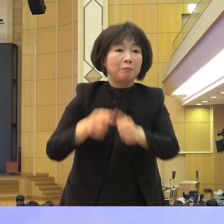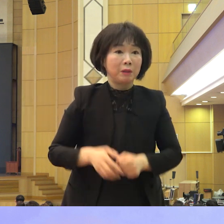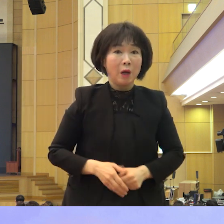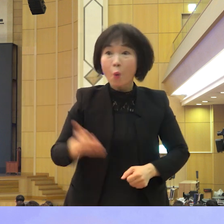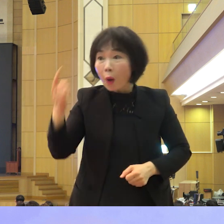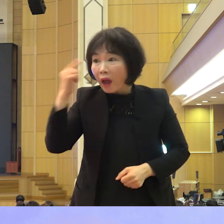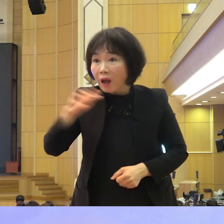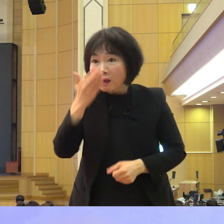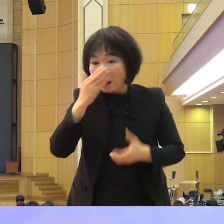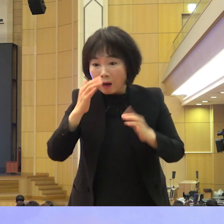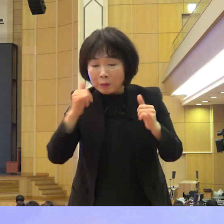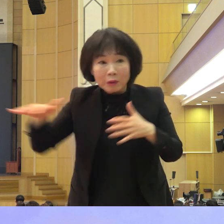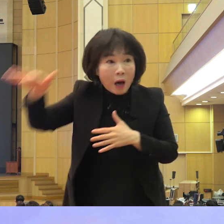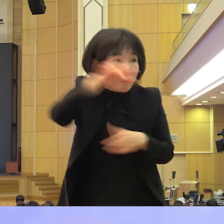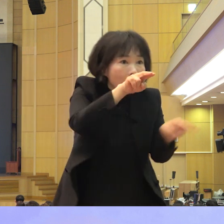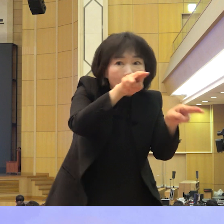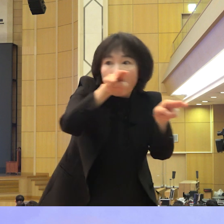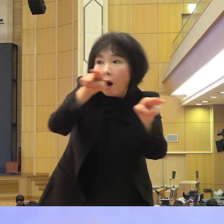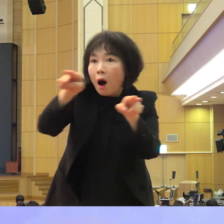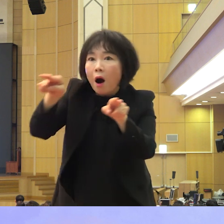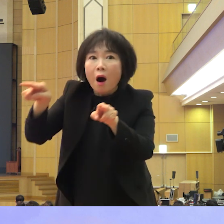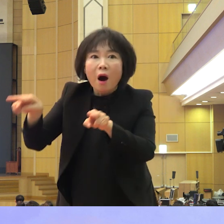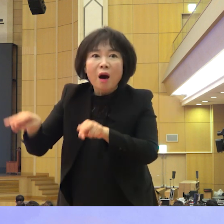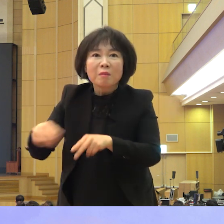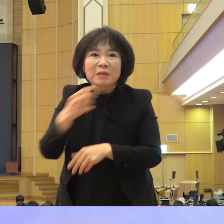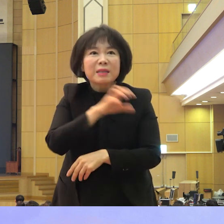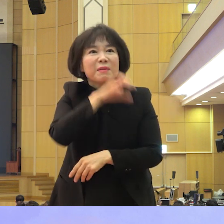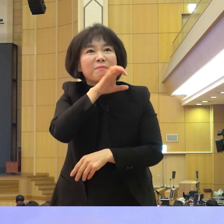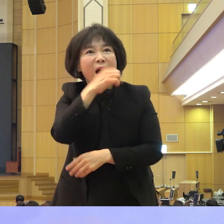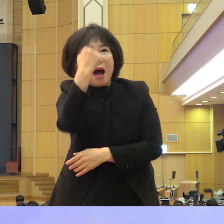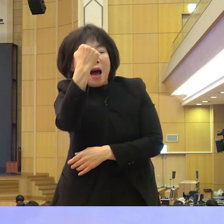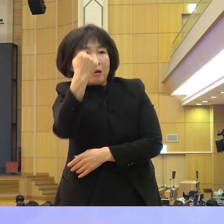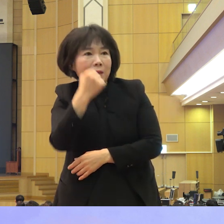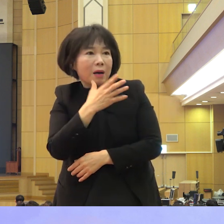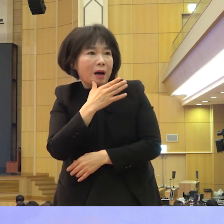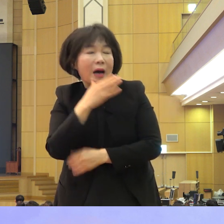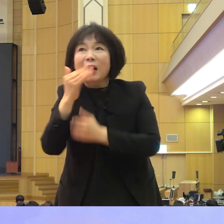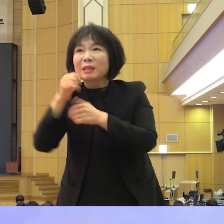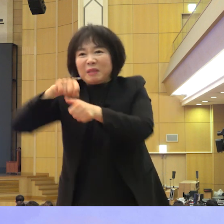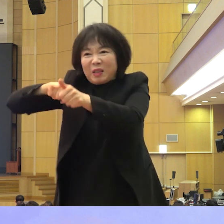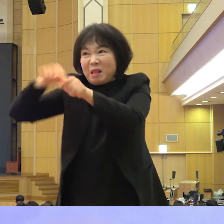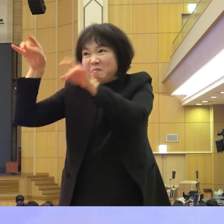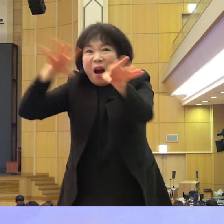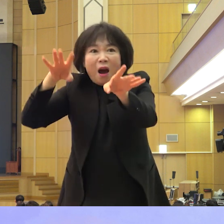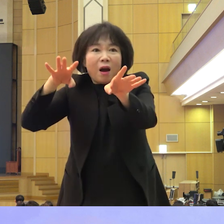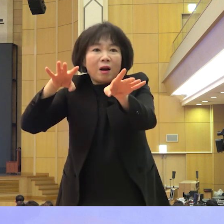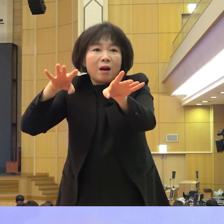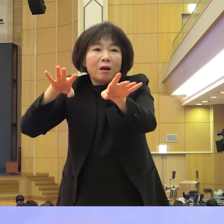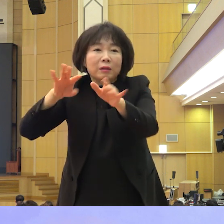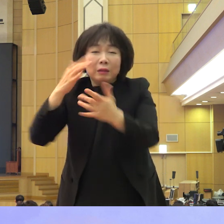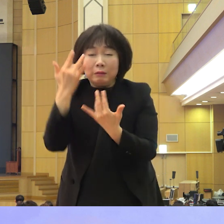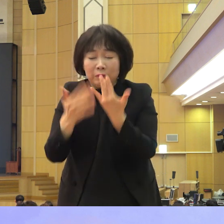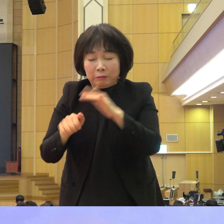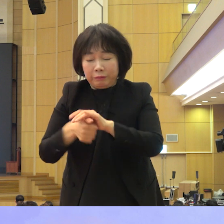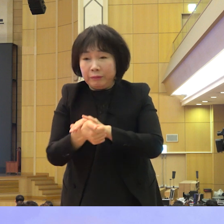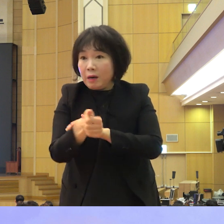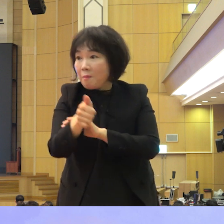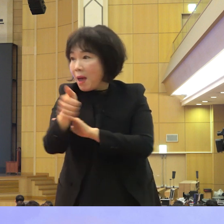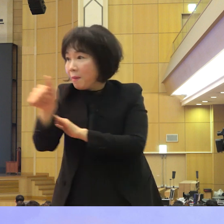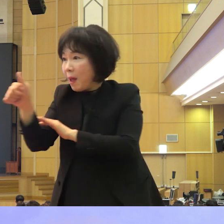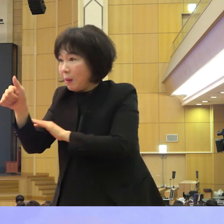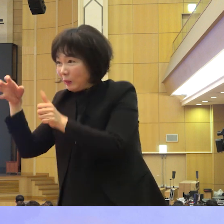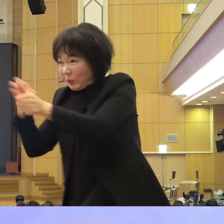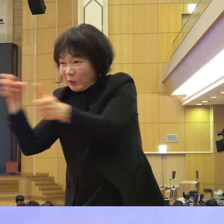불뱀의 재앙이 내려졌죠. 그래서 불뱀이 나타나서 사람들을 물어버리니까 사람들이